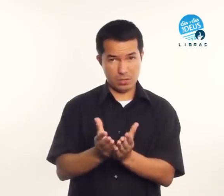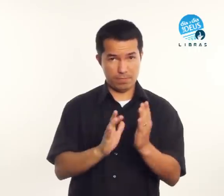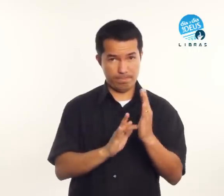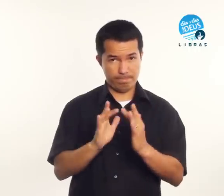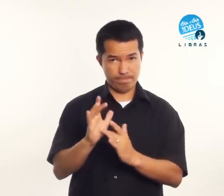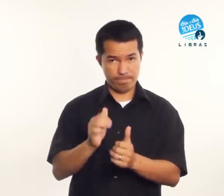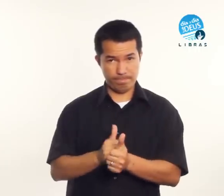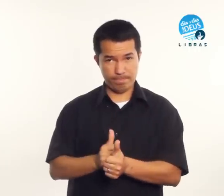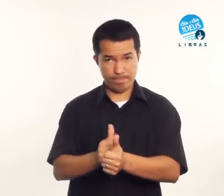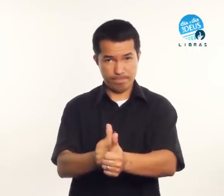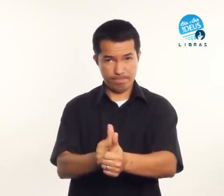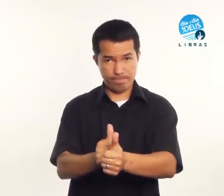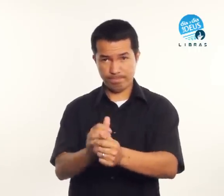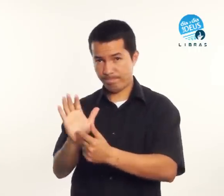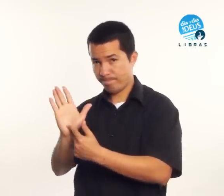a vontade de Deus.